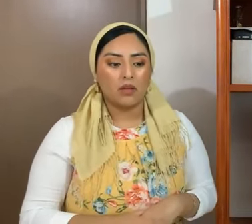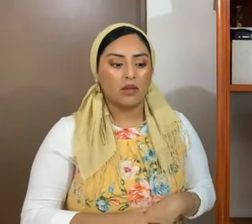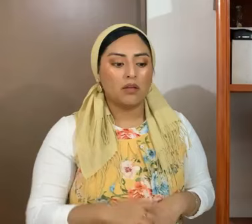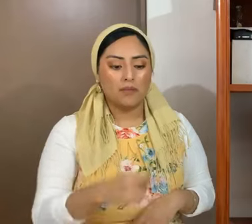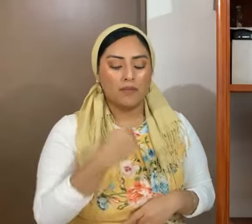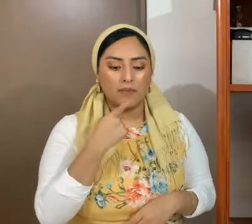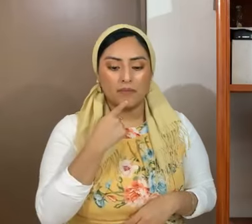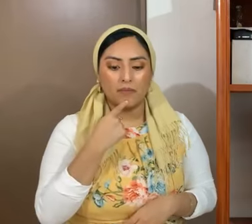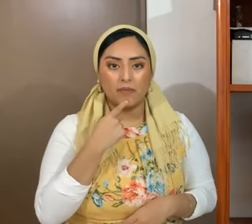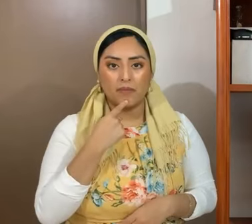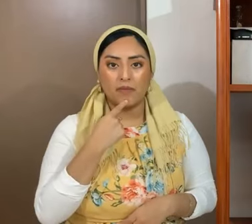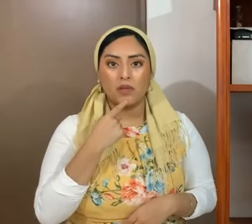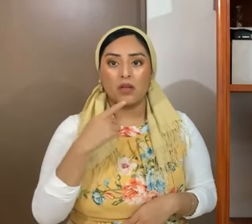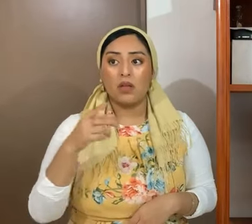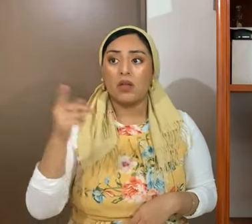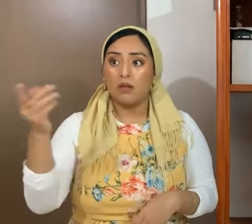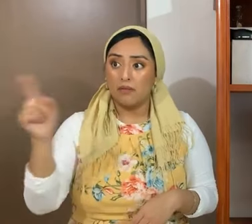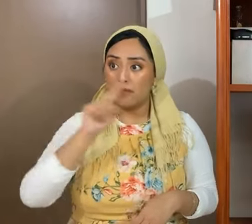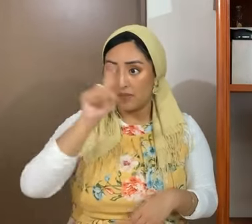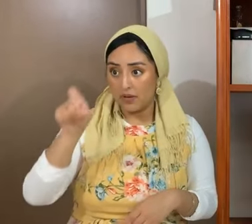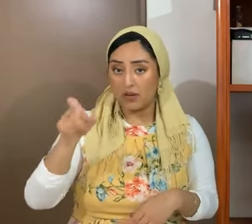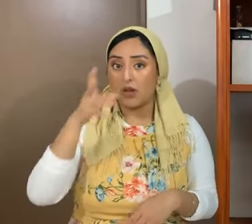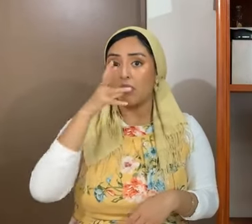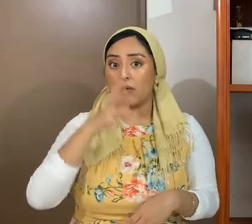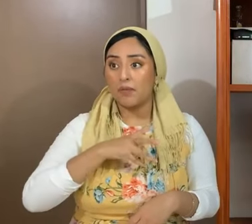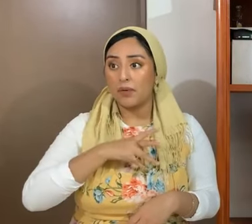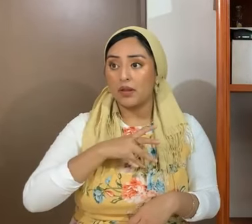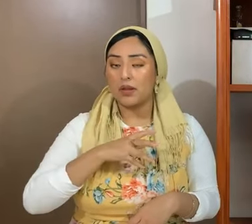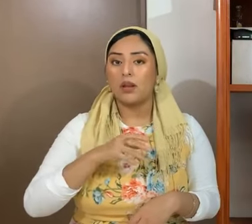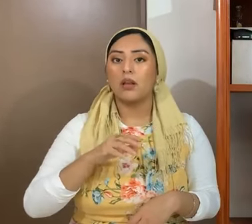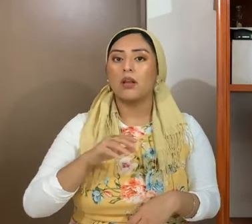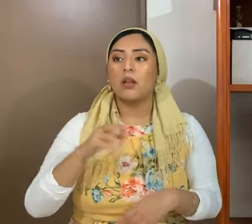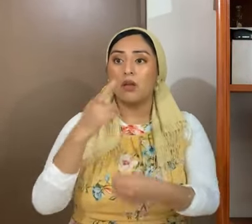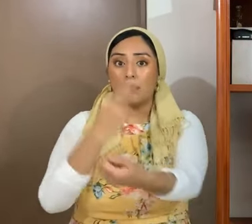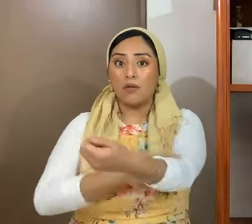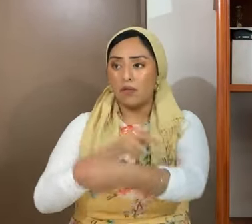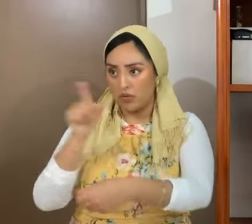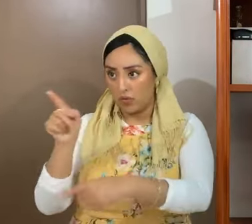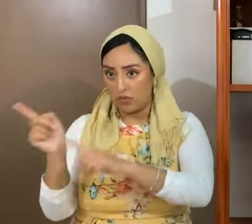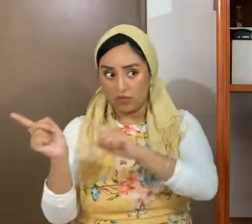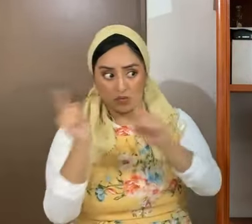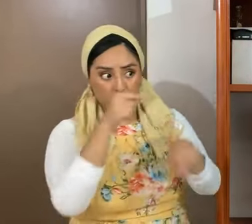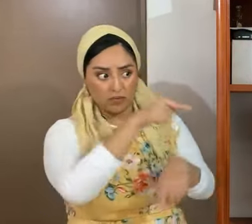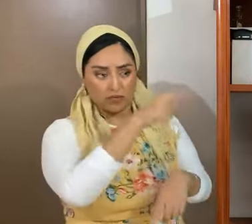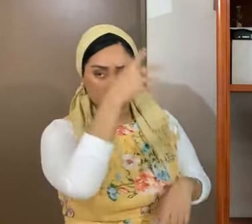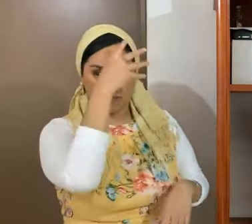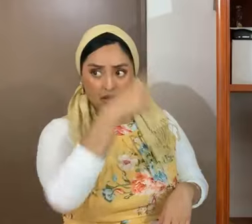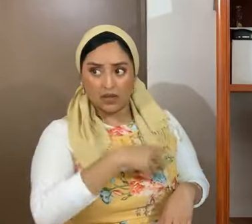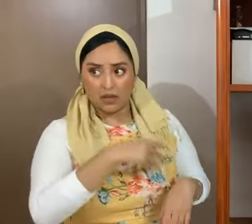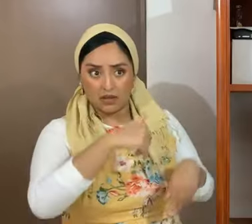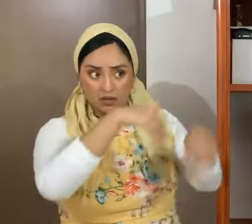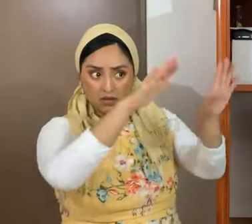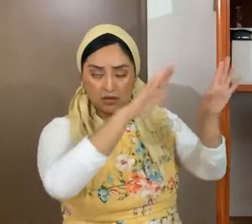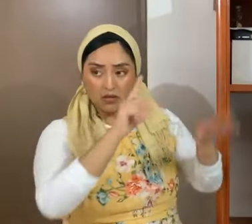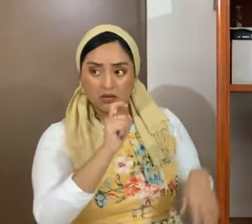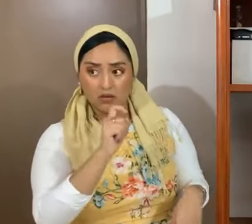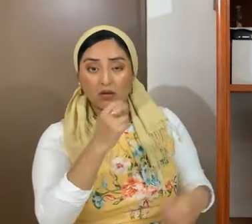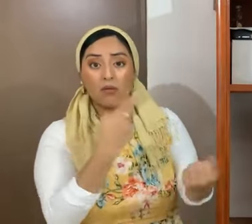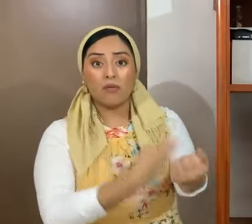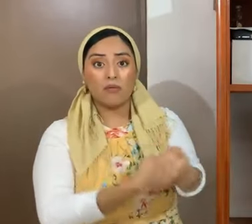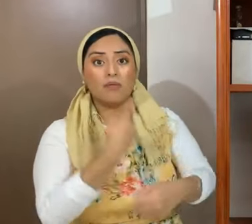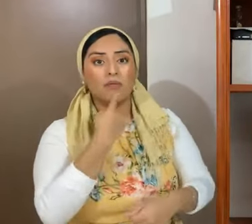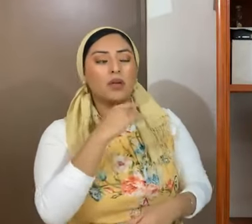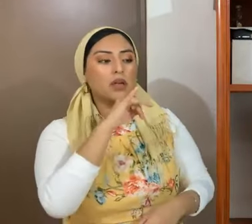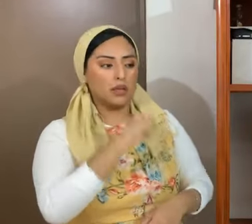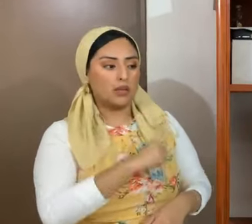respondieron entonces, llamemos a la doncella y preguntémosle. Y llamaron a Rebeca y le dijeron, ¿irás tú con este varón? Y ella respondió,